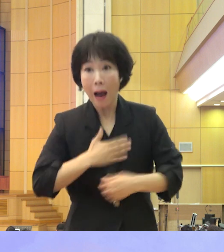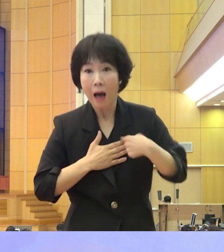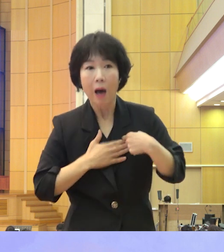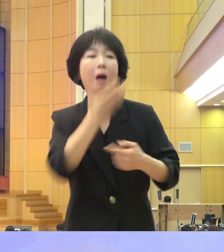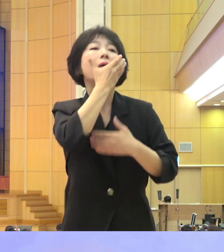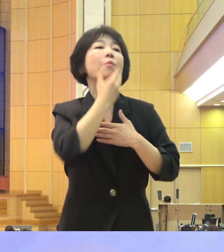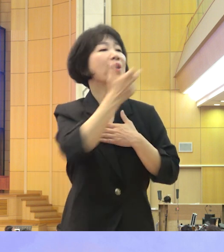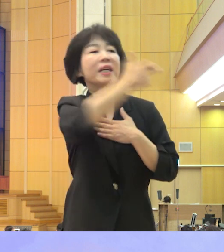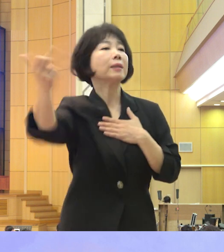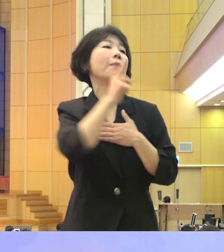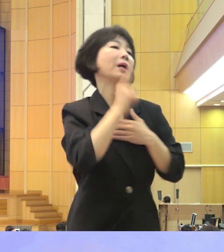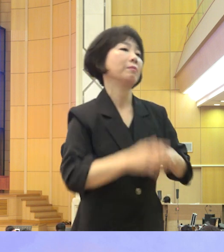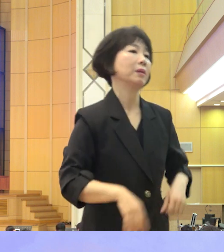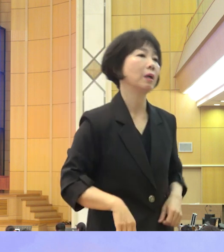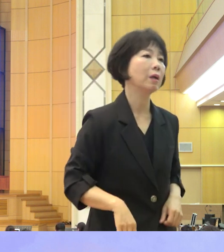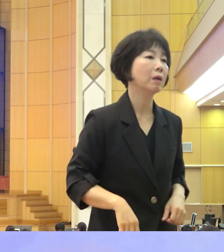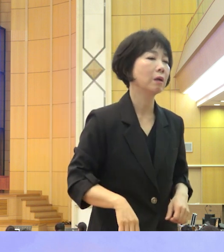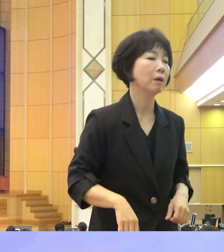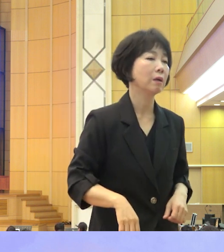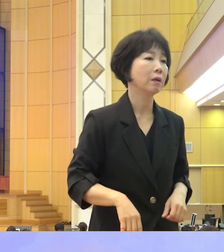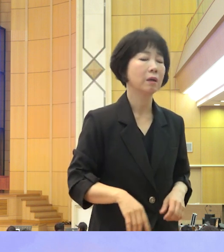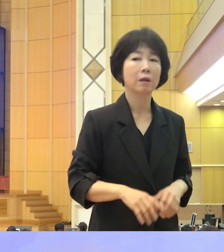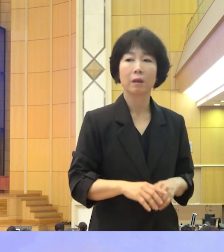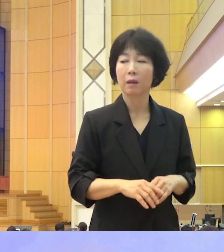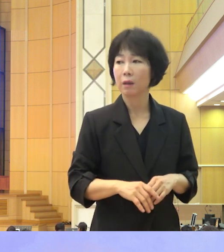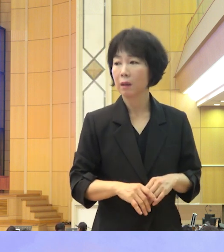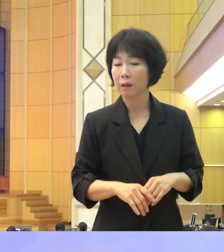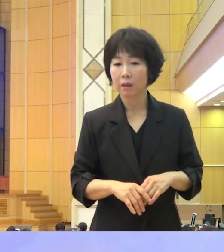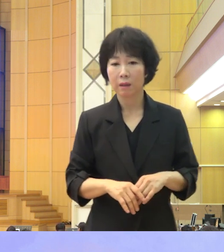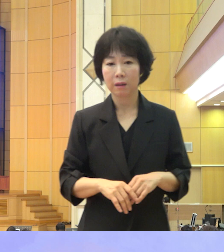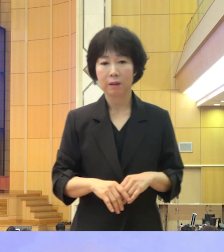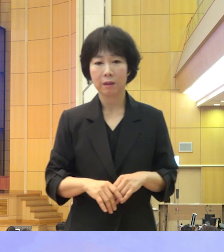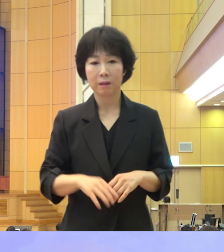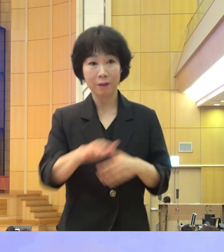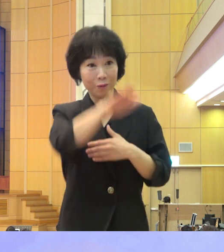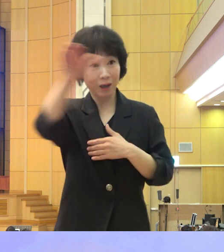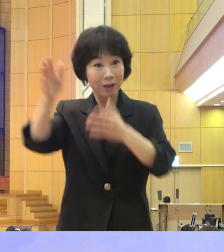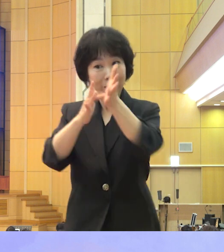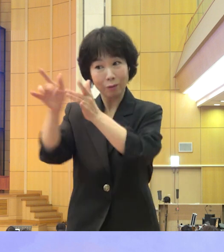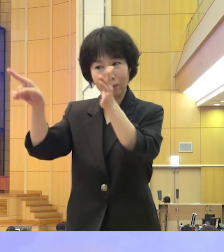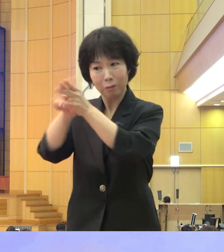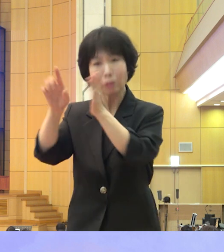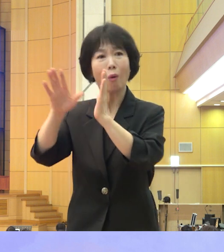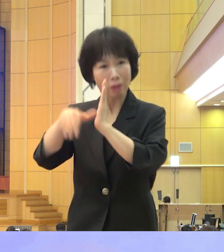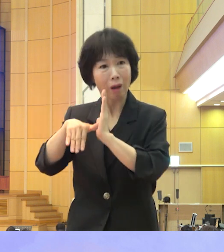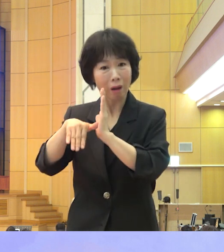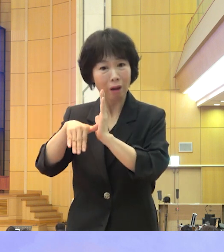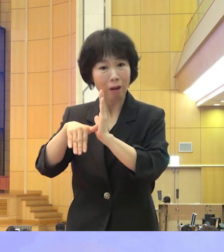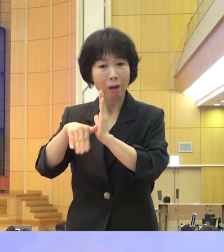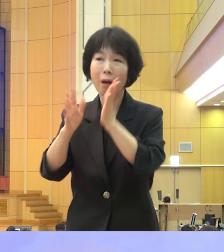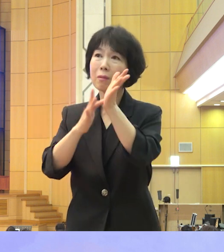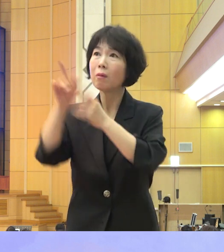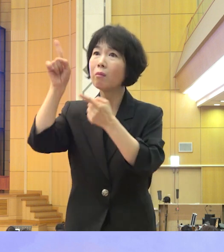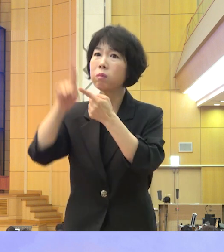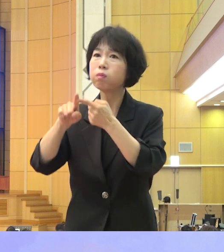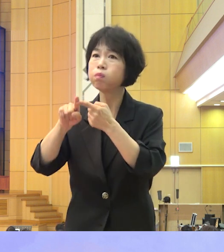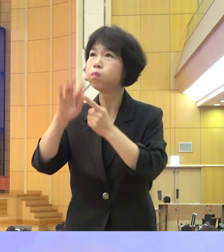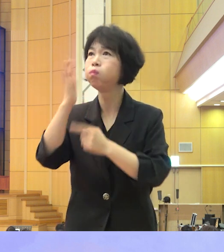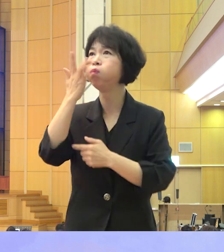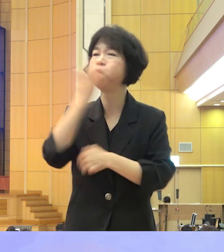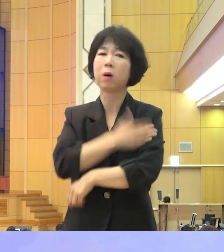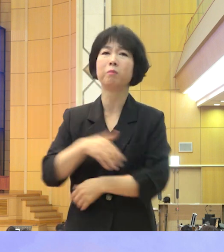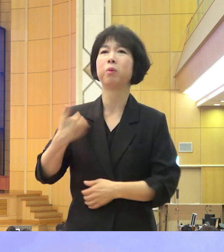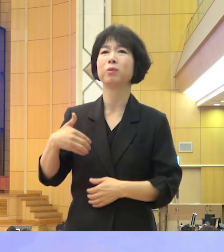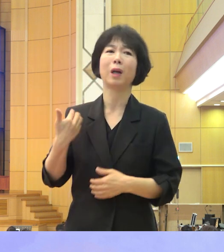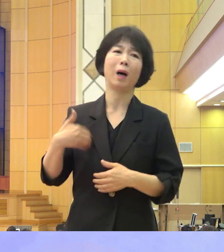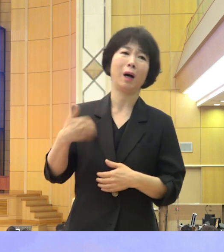썼는데 틀린 답을 썼다고 하면 답도 아닌 것처럼 우리가 주님을 믿는다고 하면서도 알지 못한 채 믿는다고 하면 그건 믿는